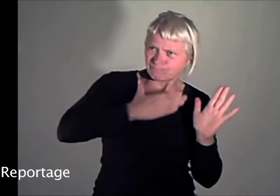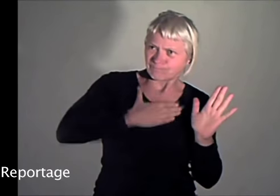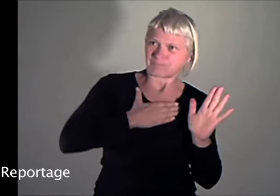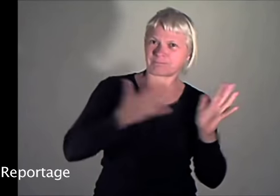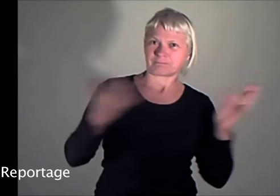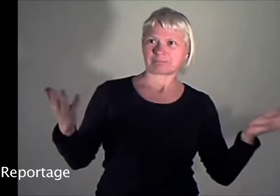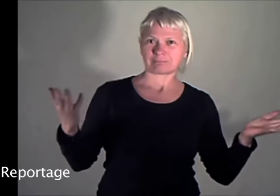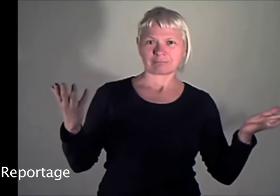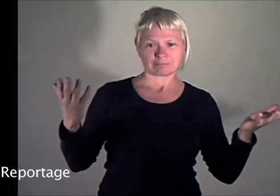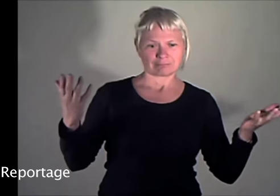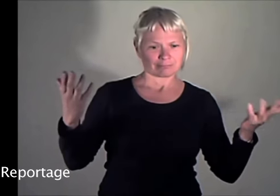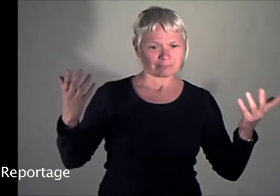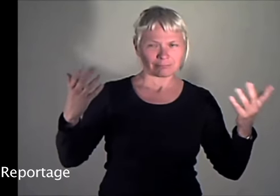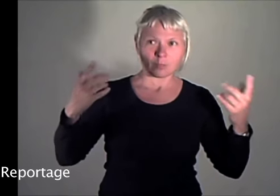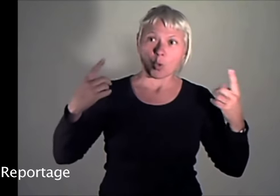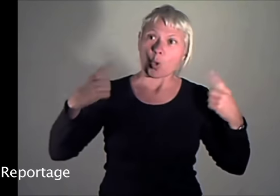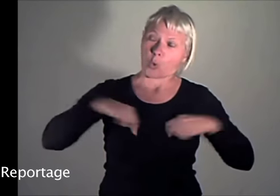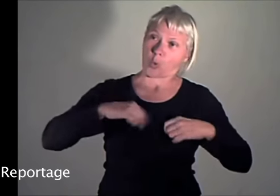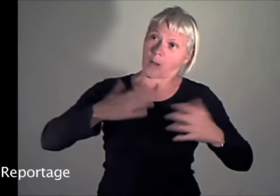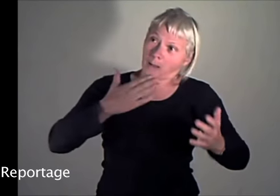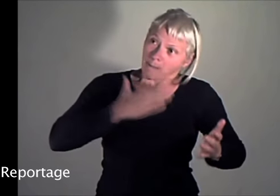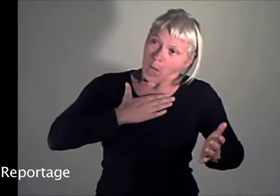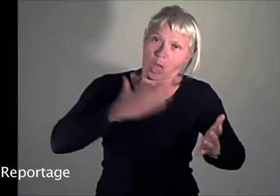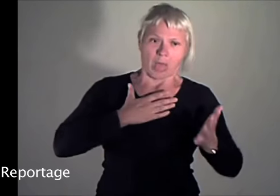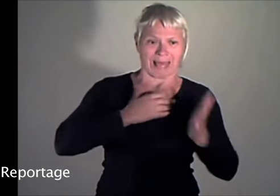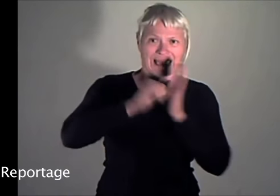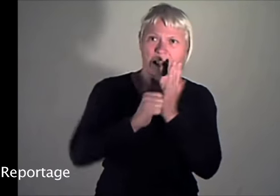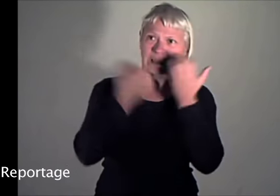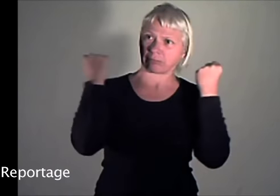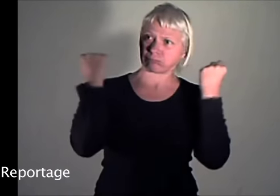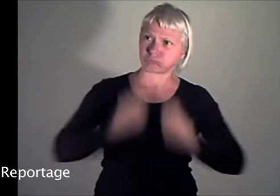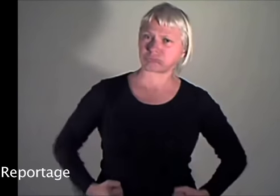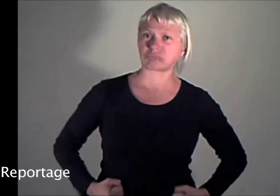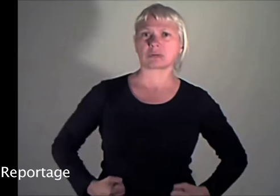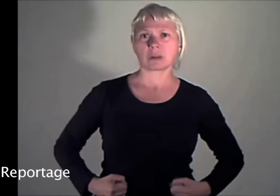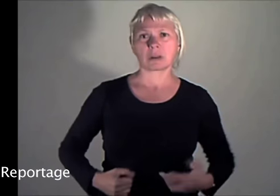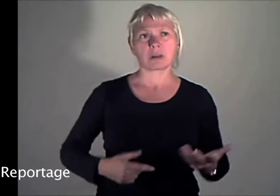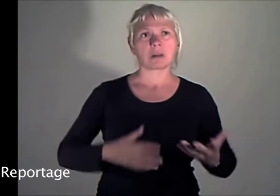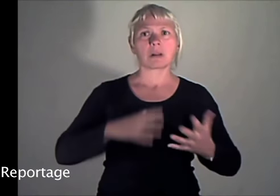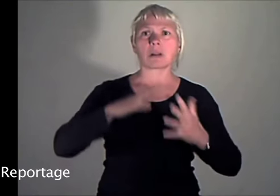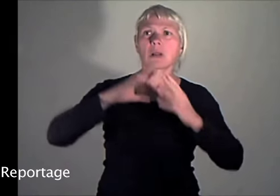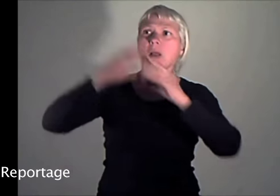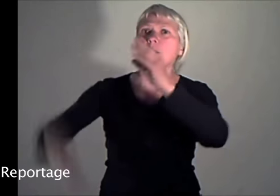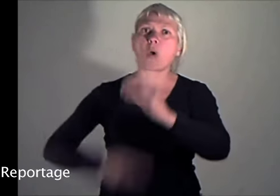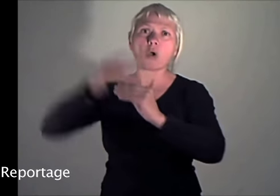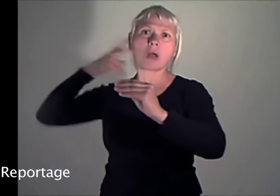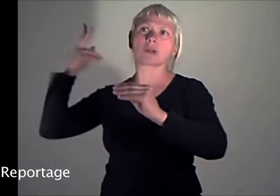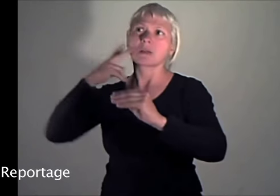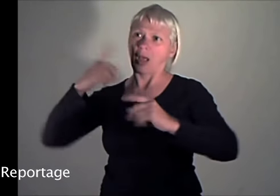son identité quand on est dans le monde des entendants. Et si tu veux, le monde des sourds, pour nous, c'est comme une ressource, quoi. C'est là la